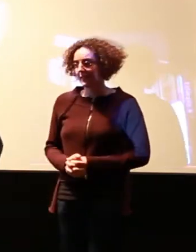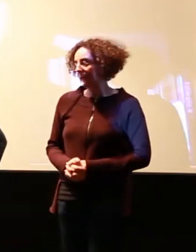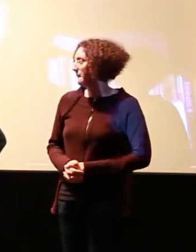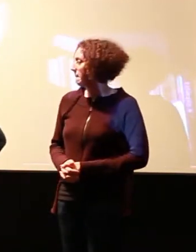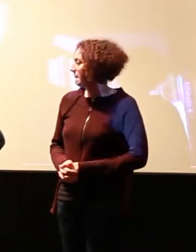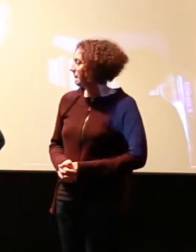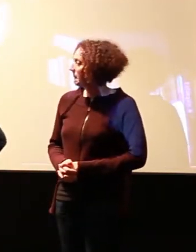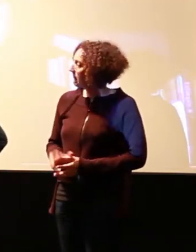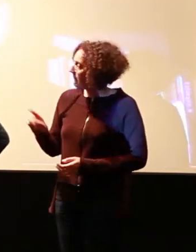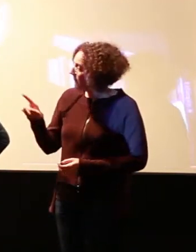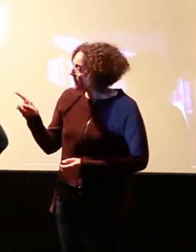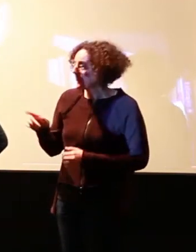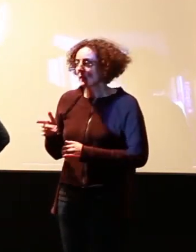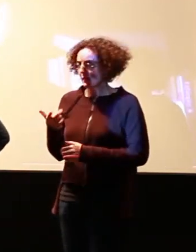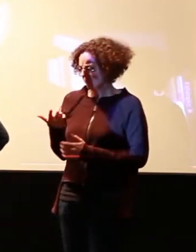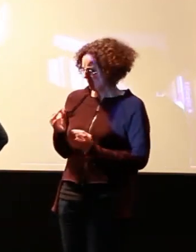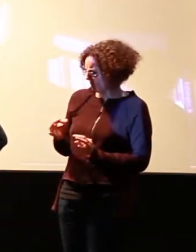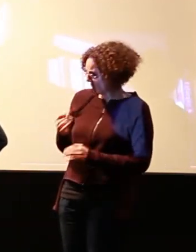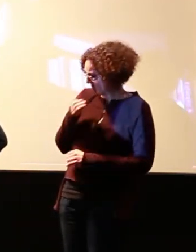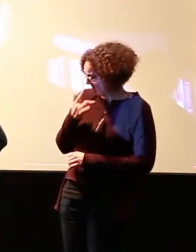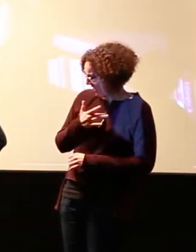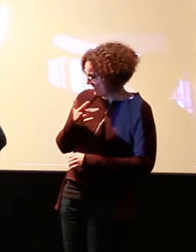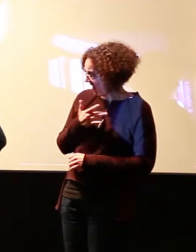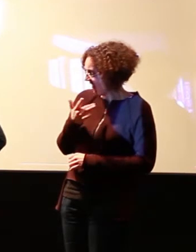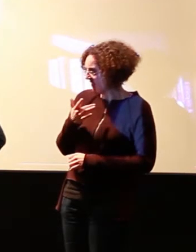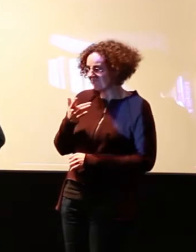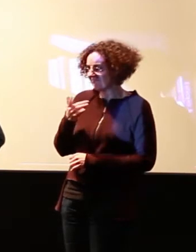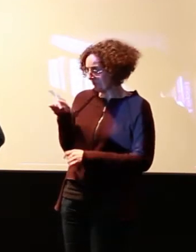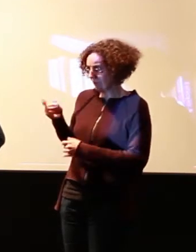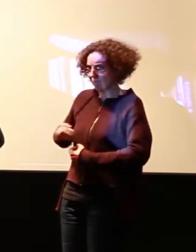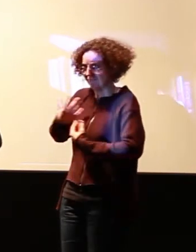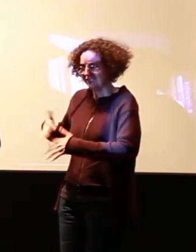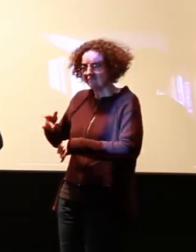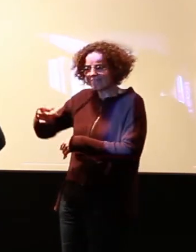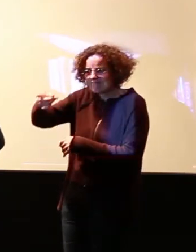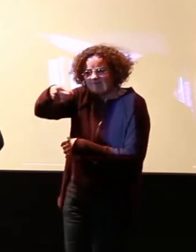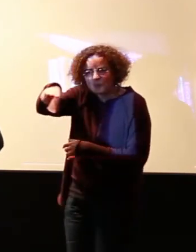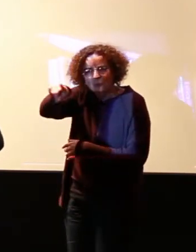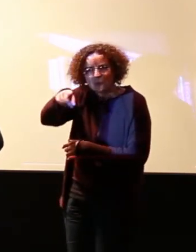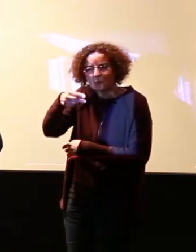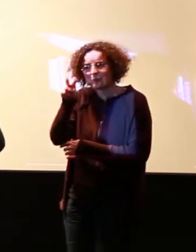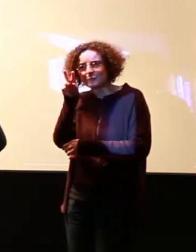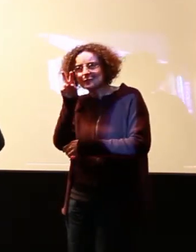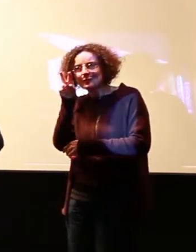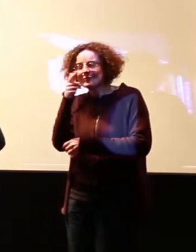Justement, ce serait intéressant de savoir comment vous l'avez ressenti, comment...